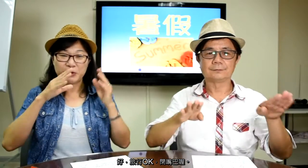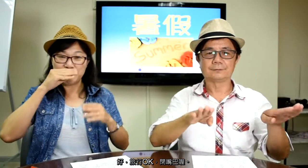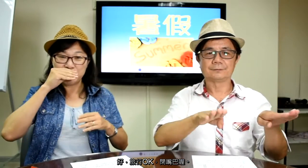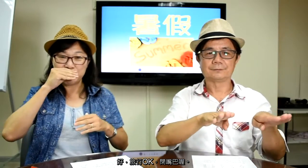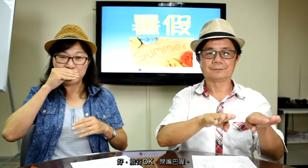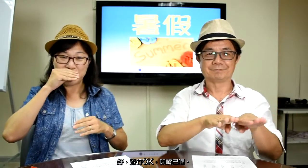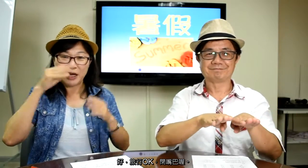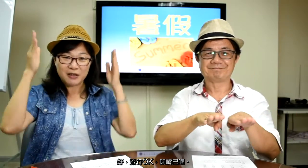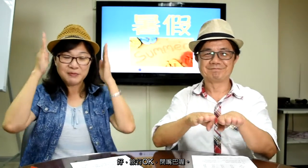闭嘴巴哦。